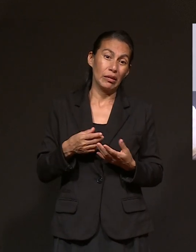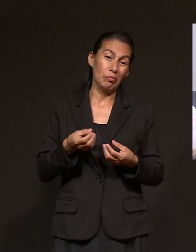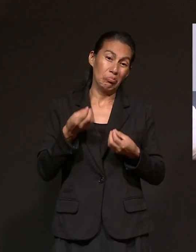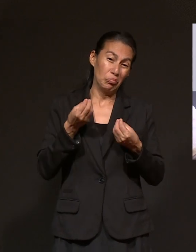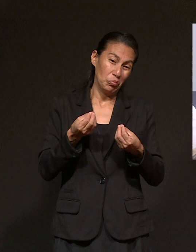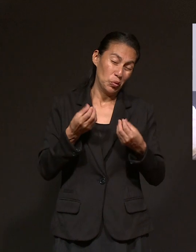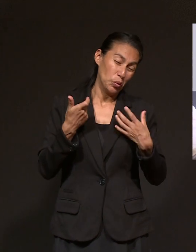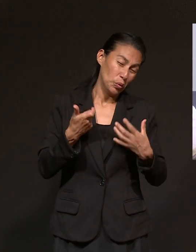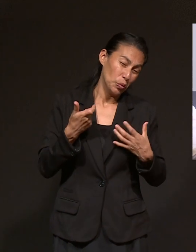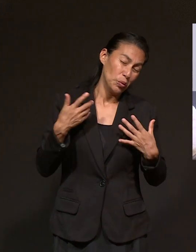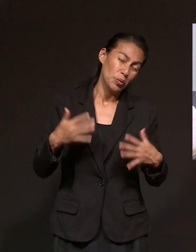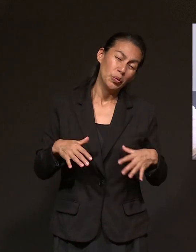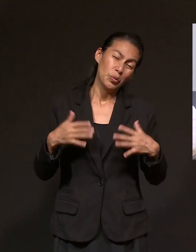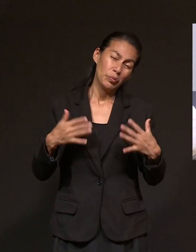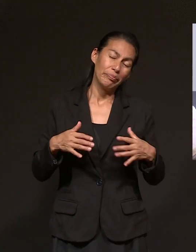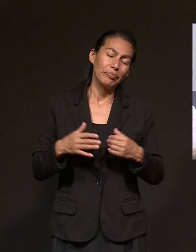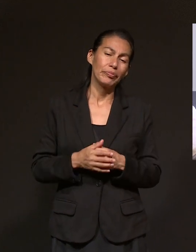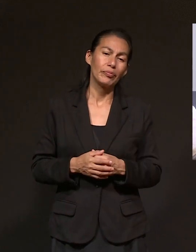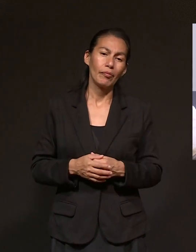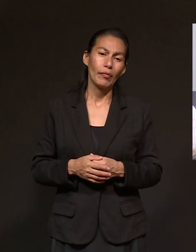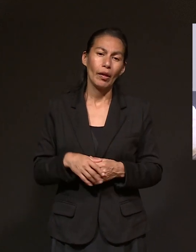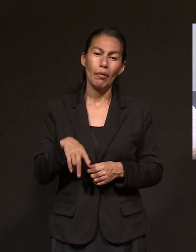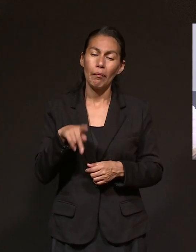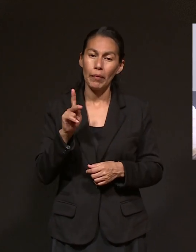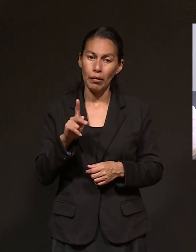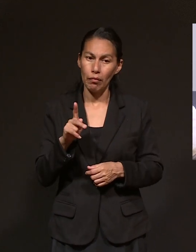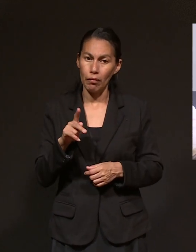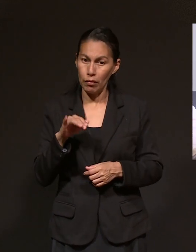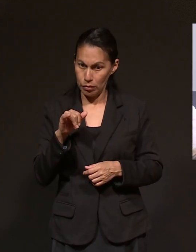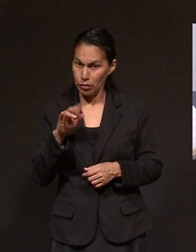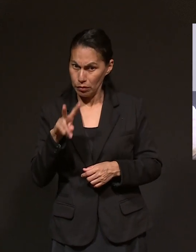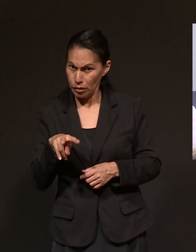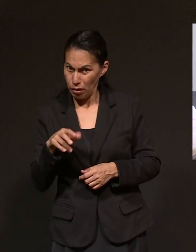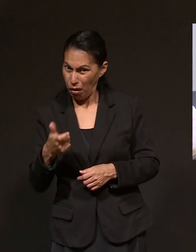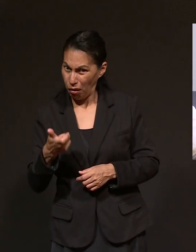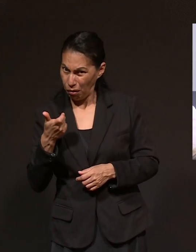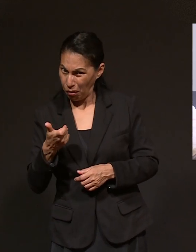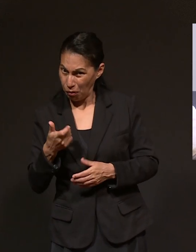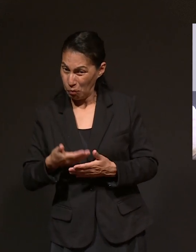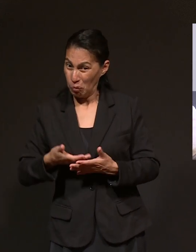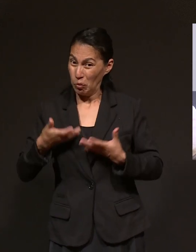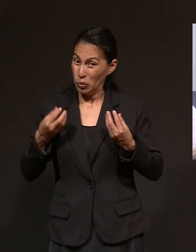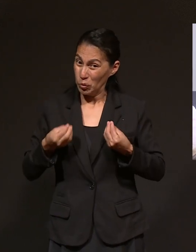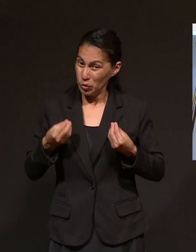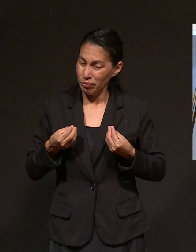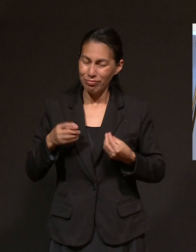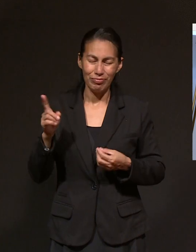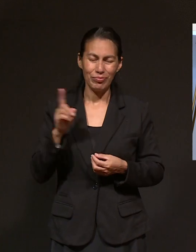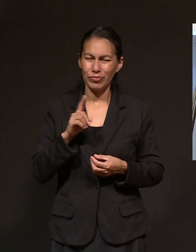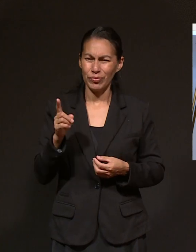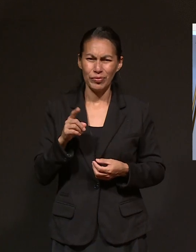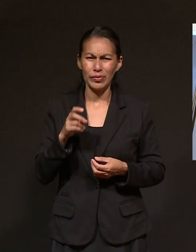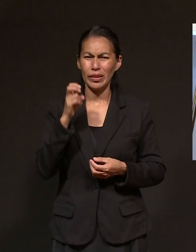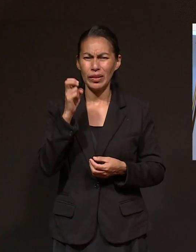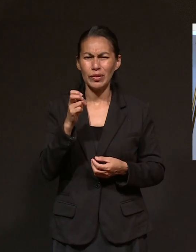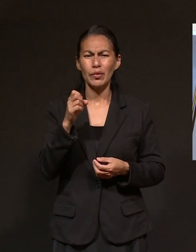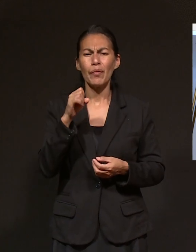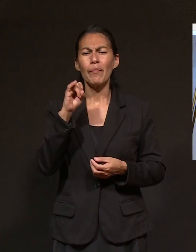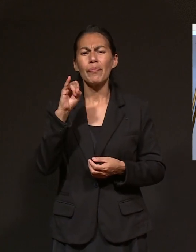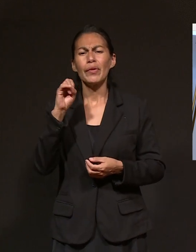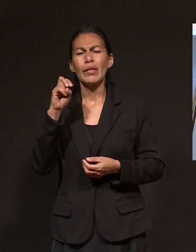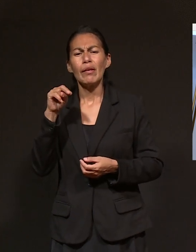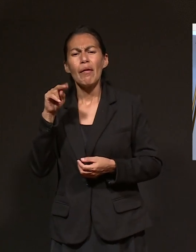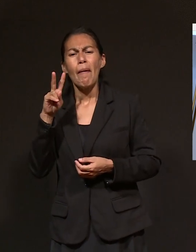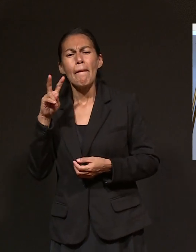veces dice uno, es mucho dinero. Pero no lo es así. Yo lo veo como una inversión.